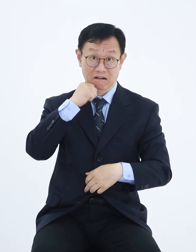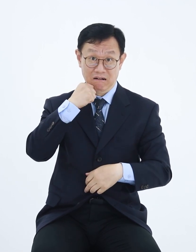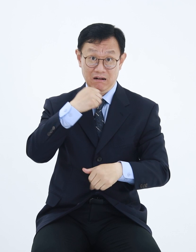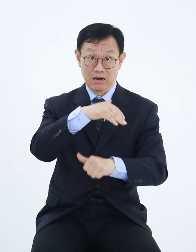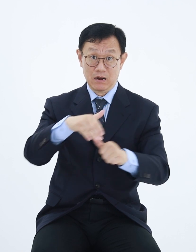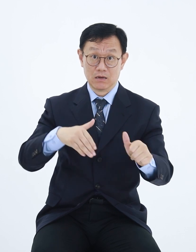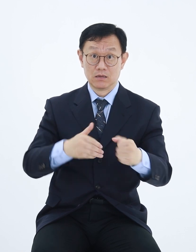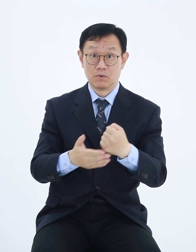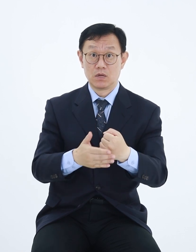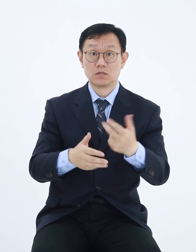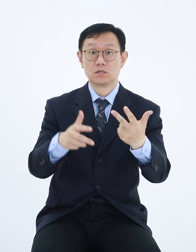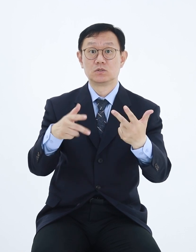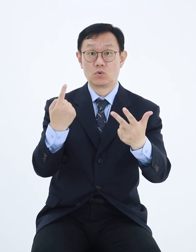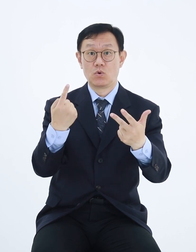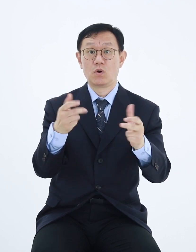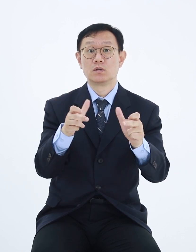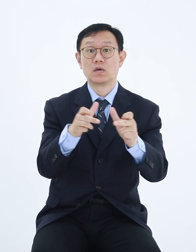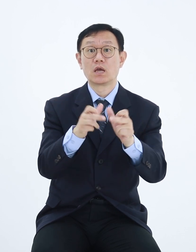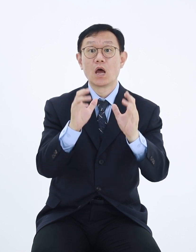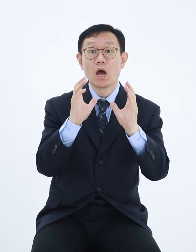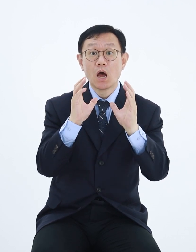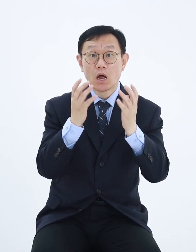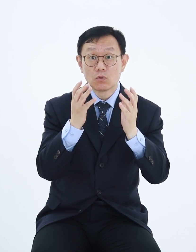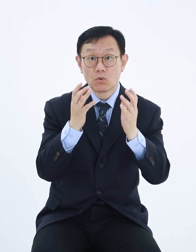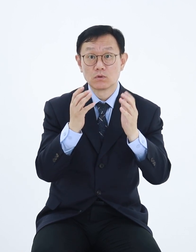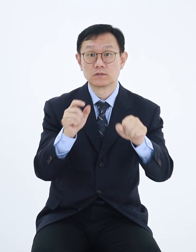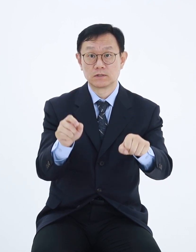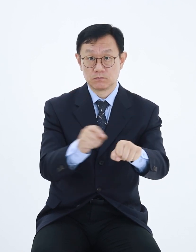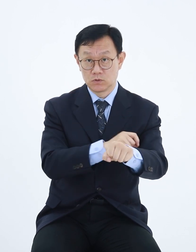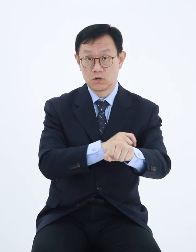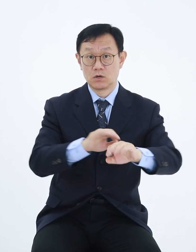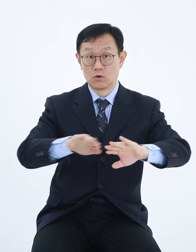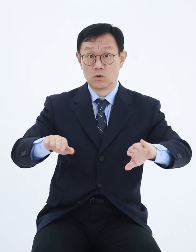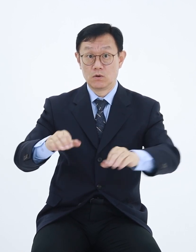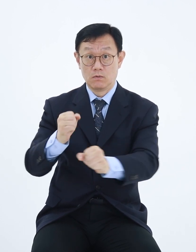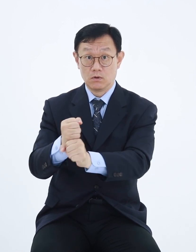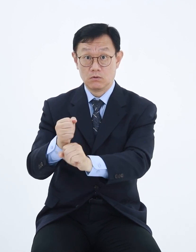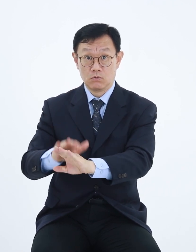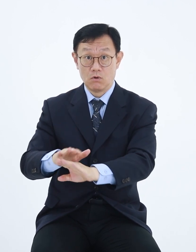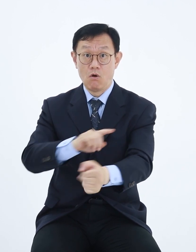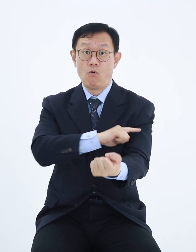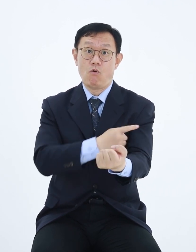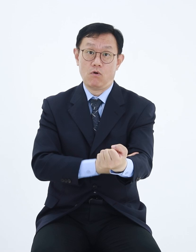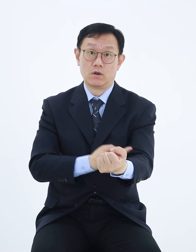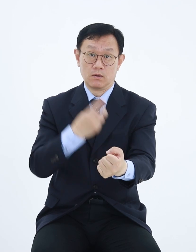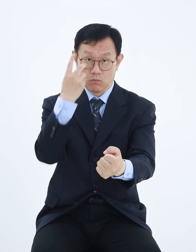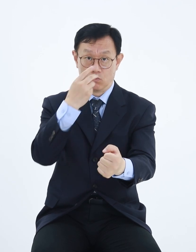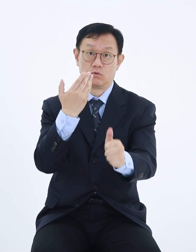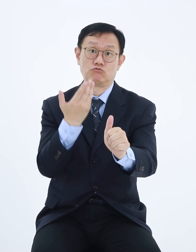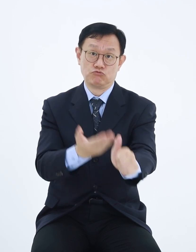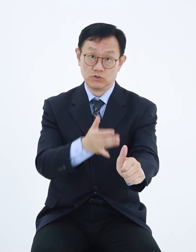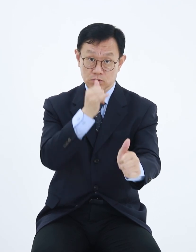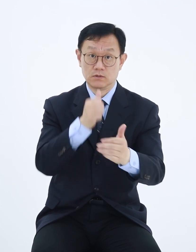때문에 협약 제7조에 장애아동에 대한 별도 조항을 두어 이들의 권리를 보호하고